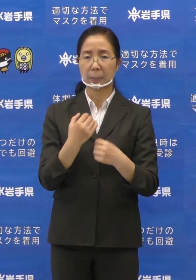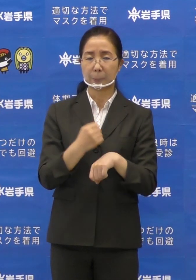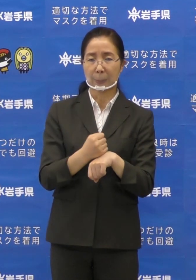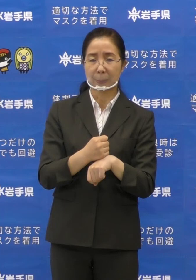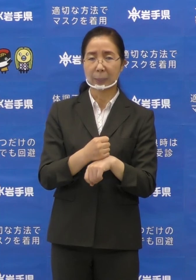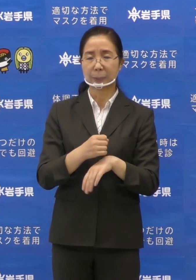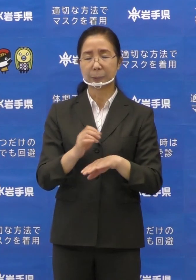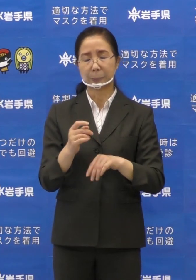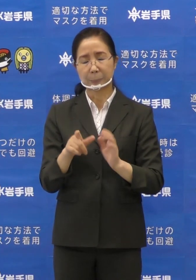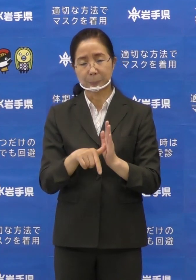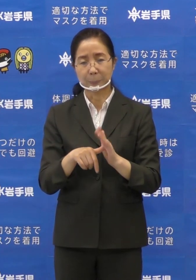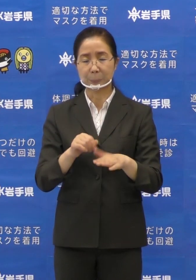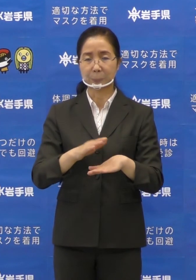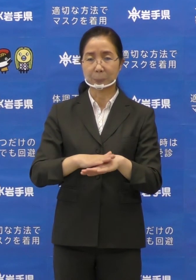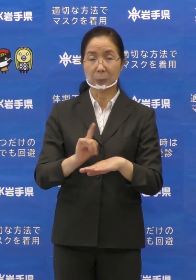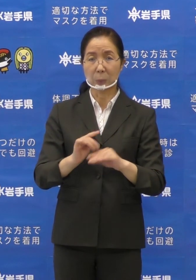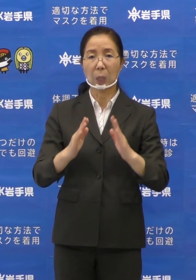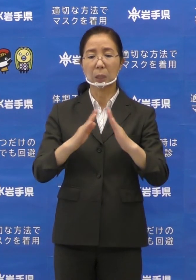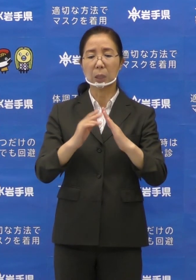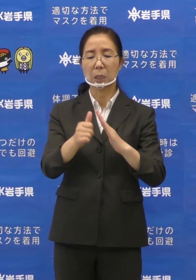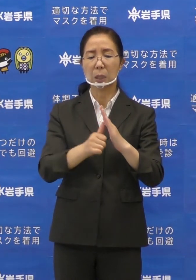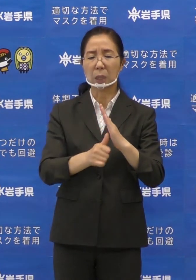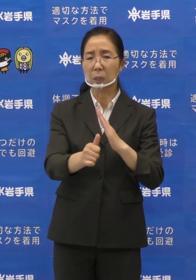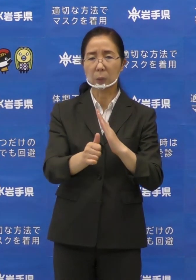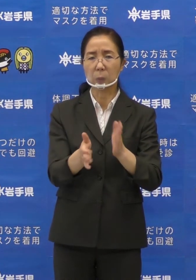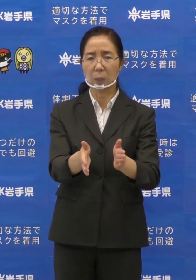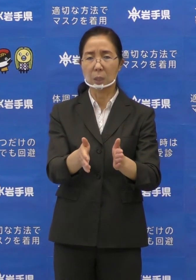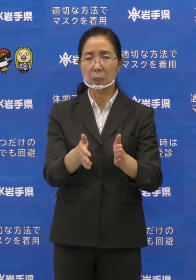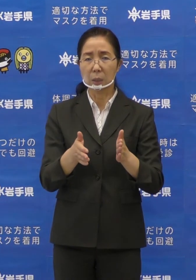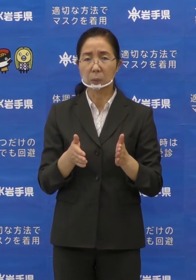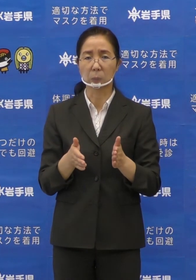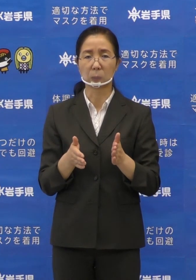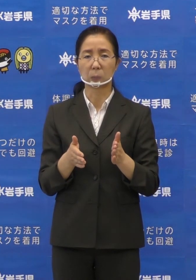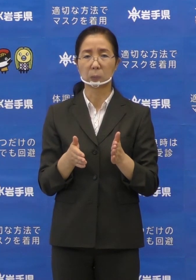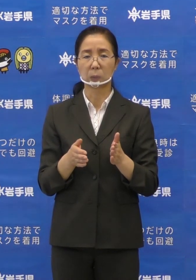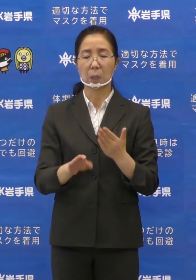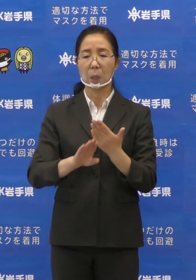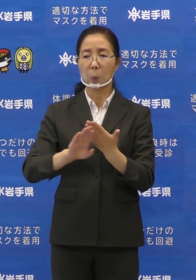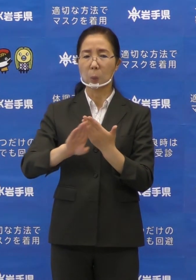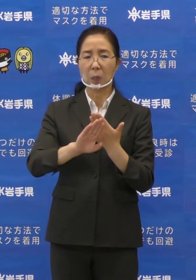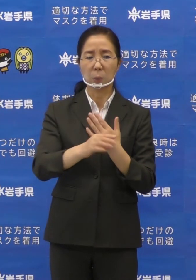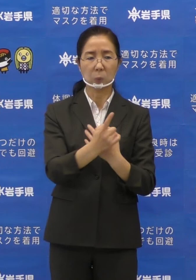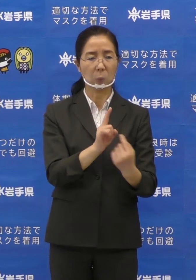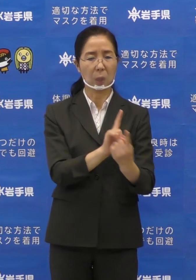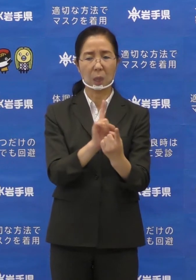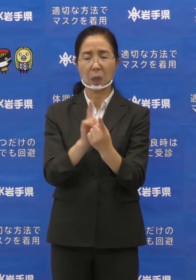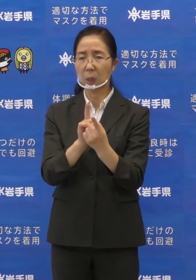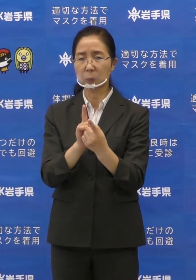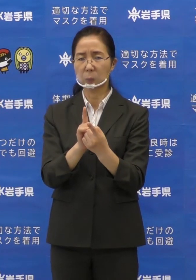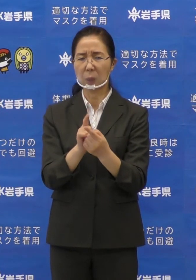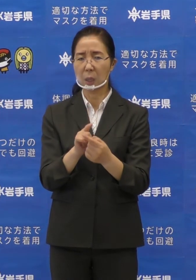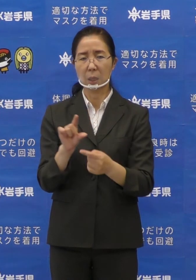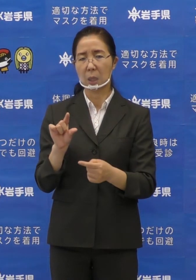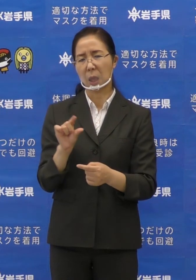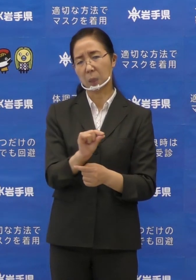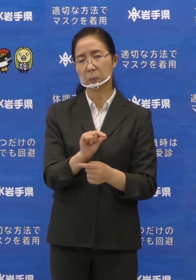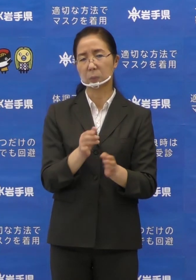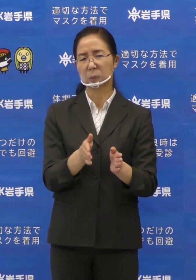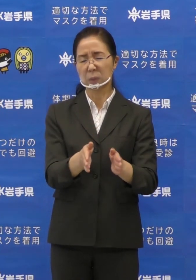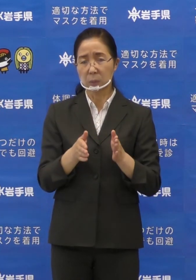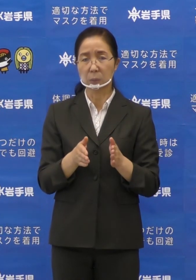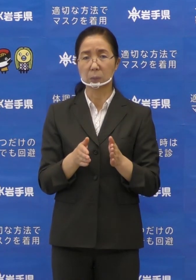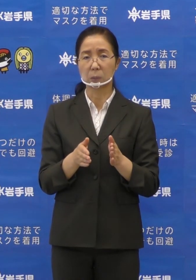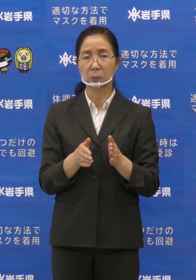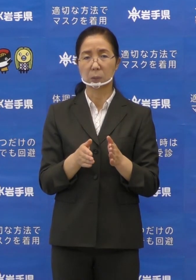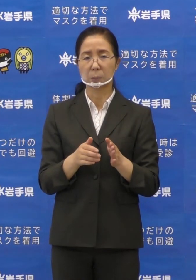外出を控えて、そして他の人と接触することも今まで以上に控